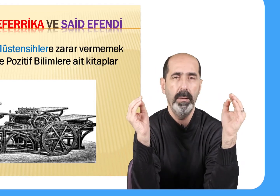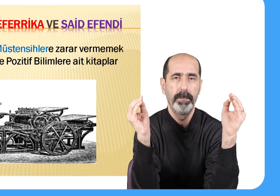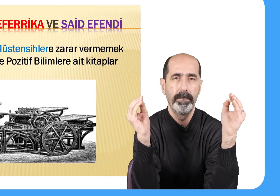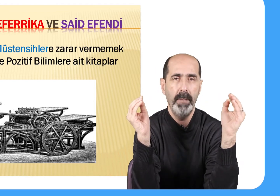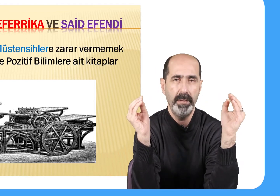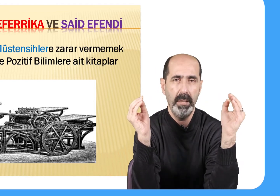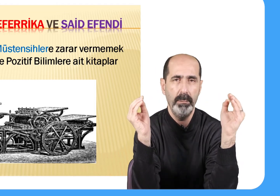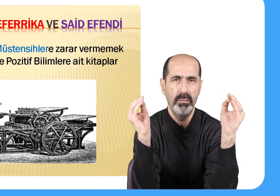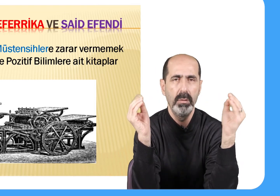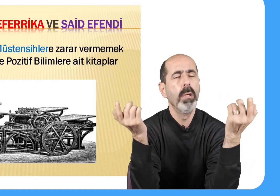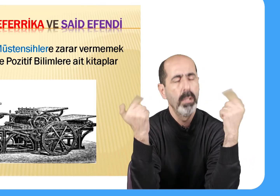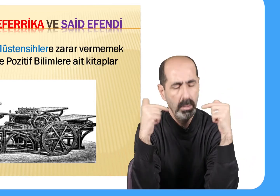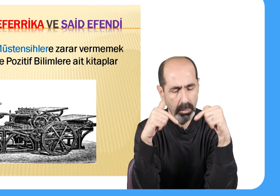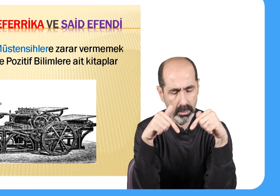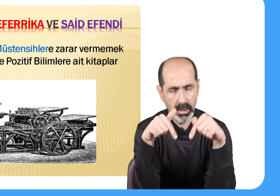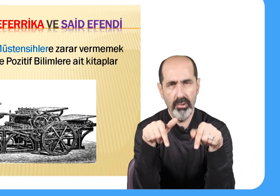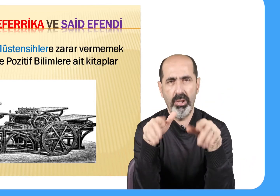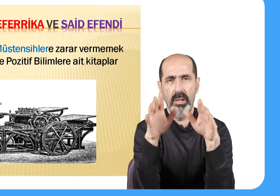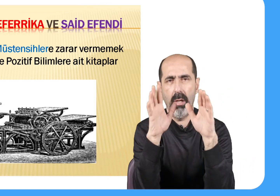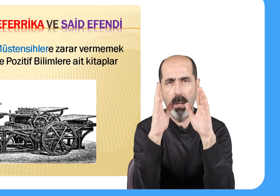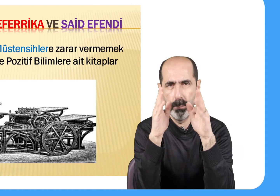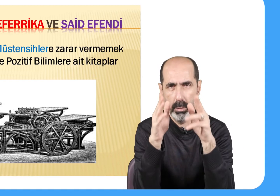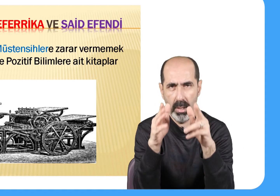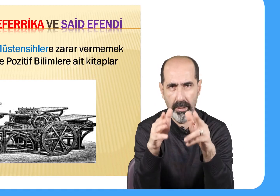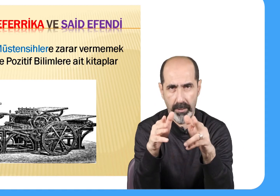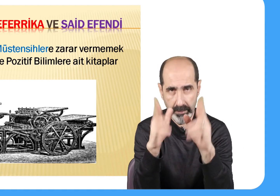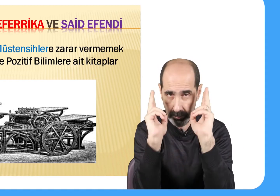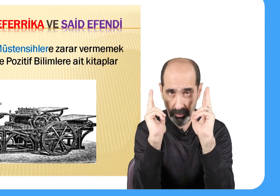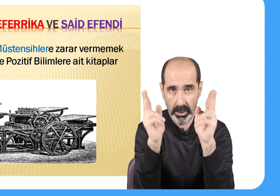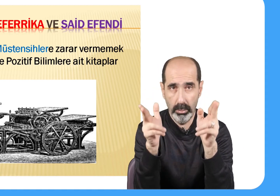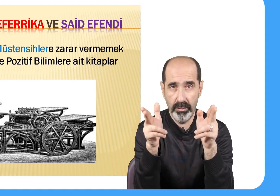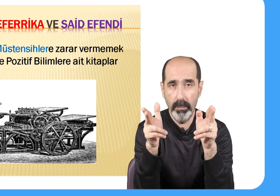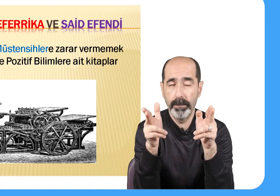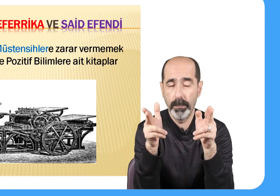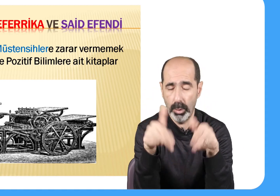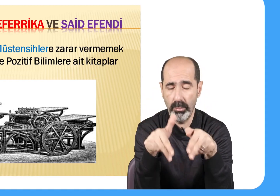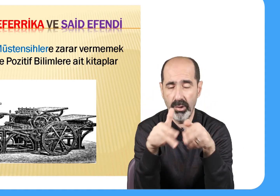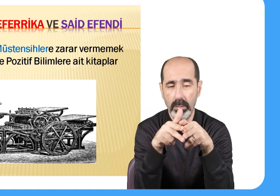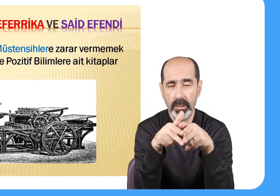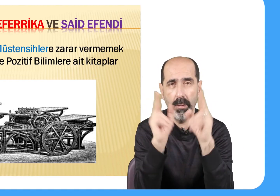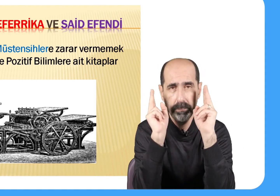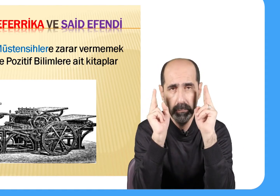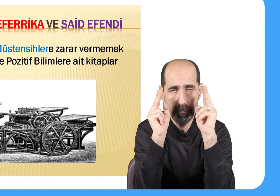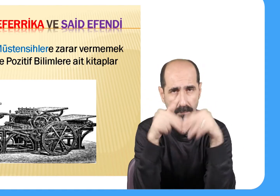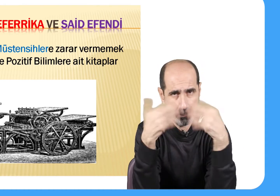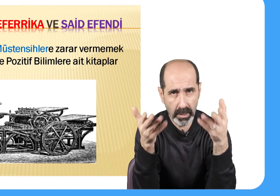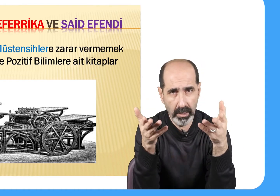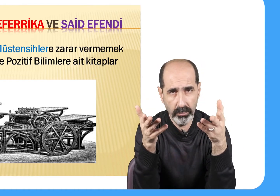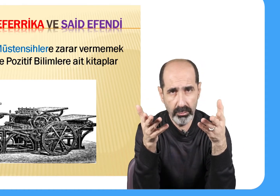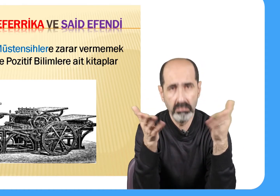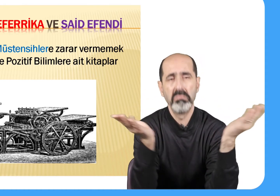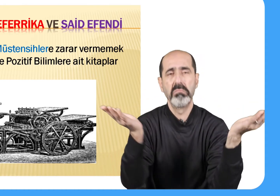matbaa engellemiş Yenişehirli Abdullah Efendi şehristan dönemi şehri zaman